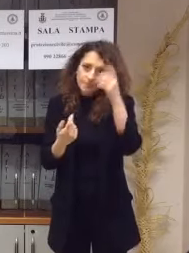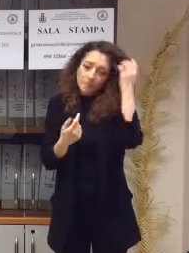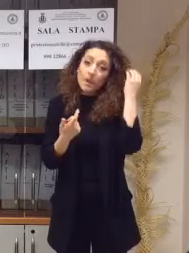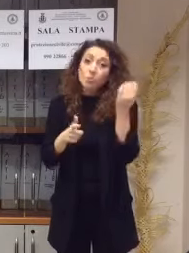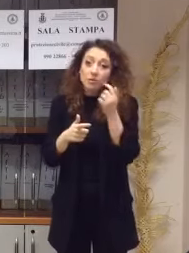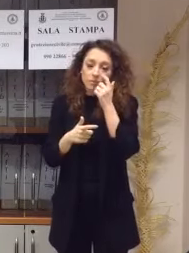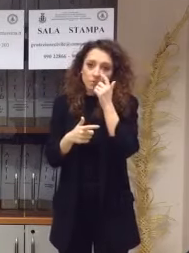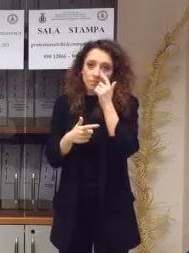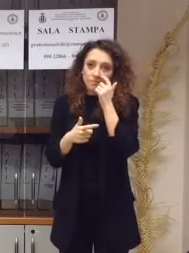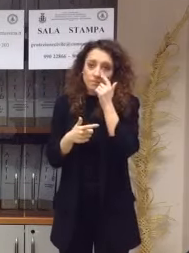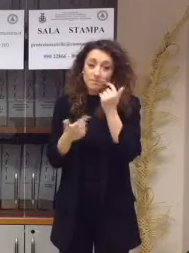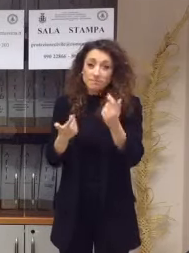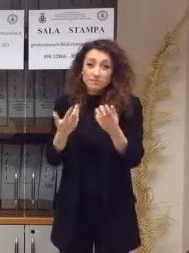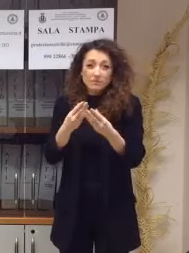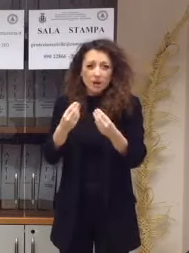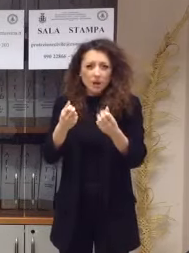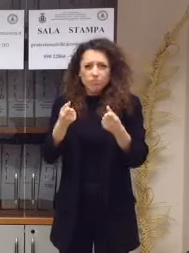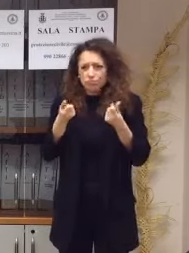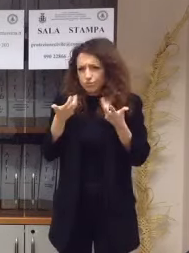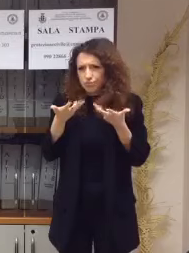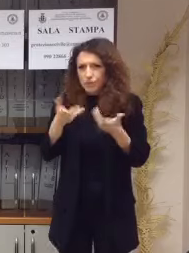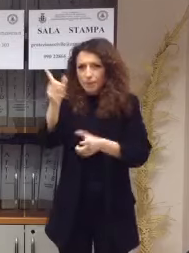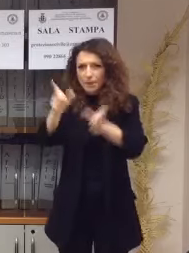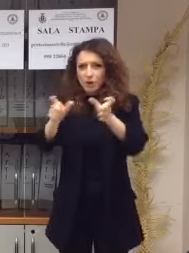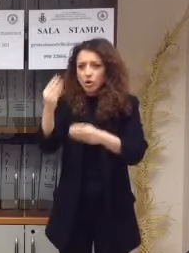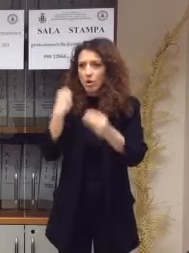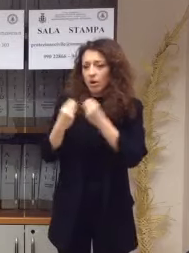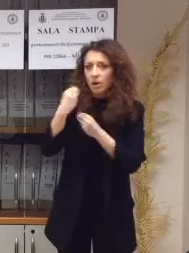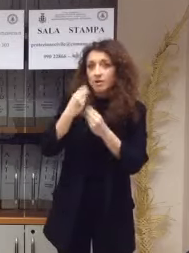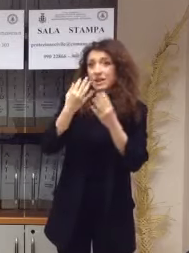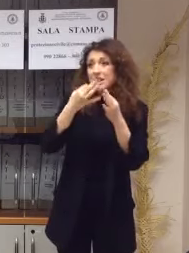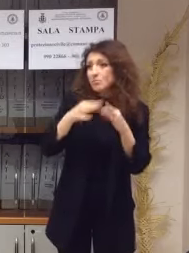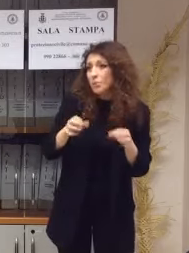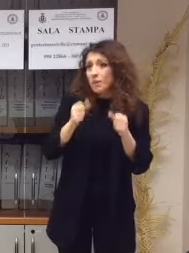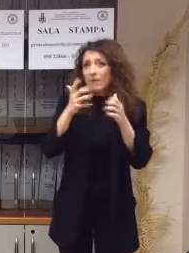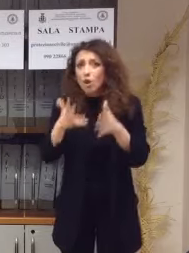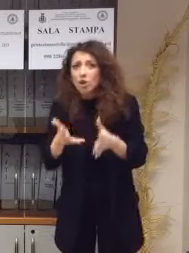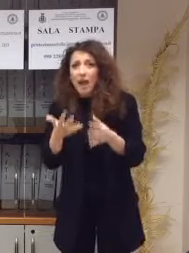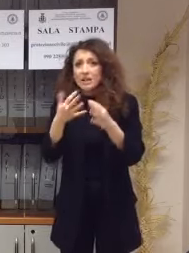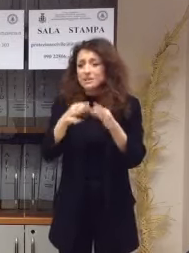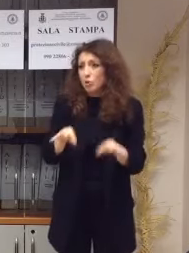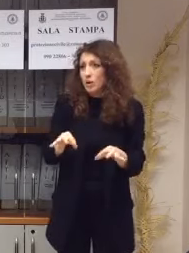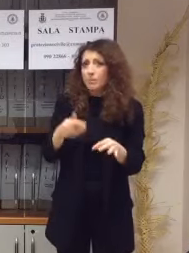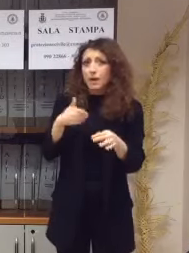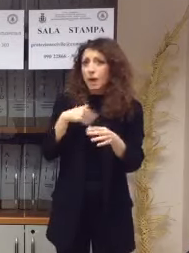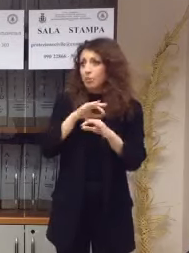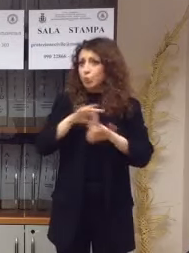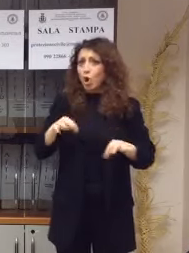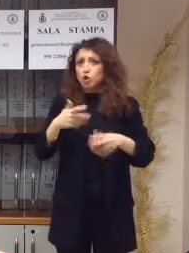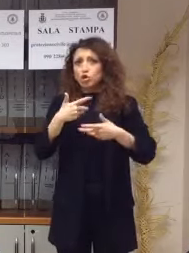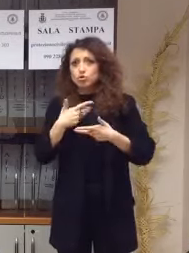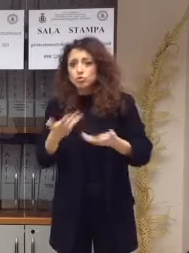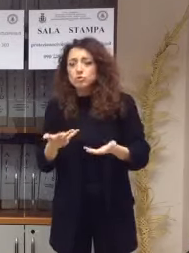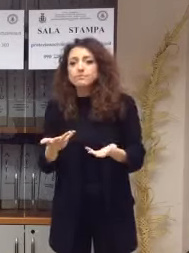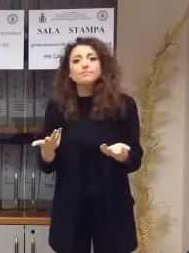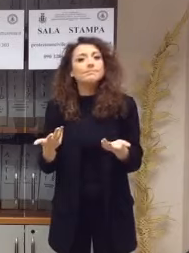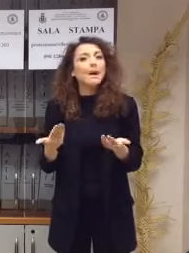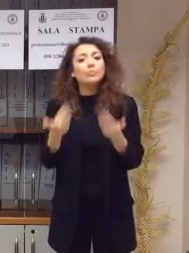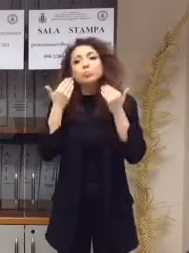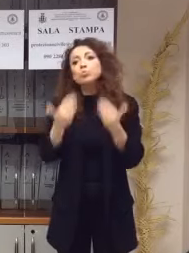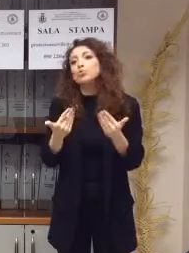perché migliaia di persone, per carità, ha detto dall'inizio, a disposizione, purtroppo